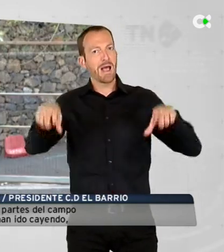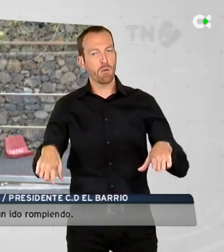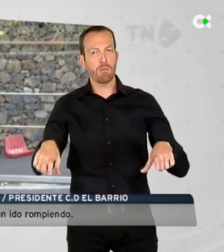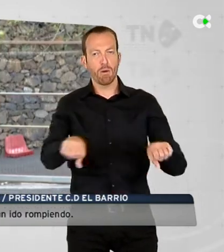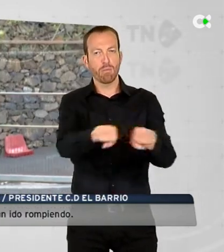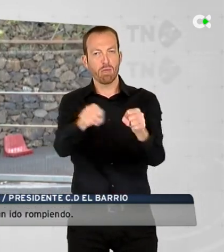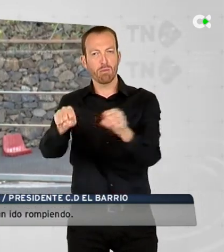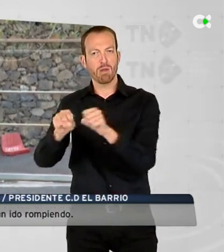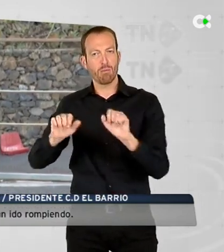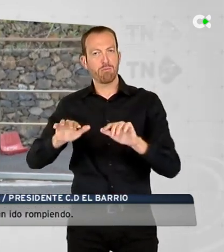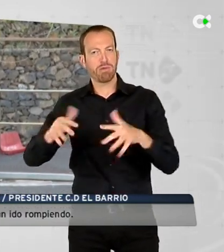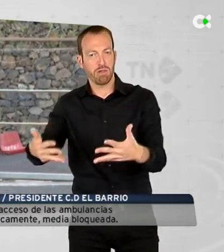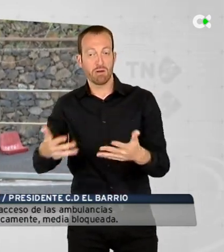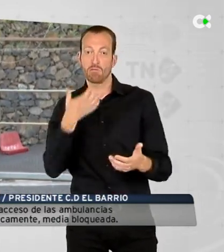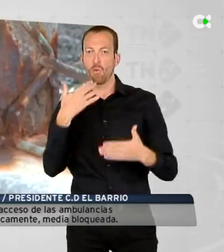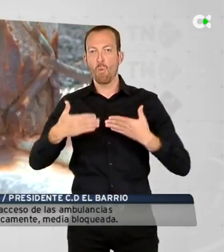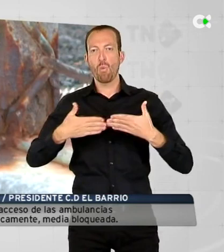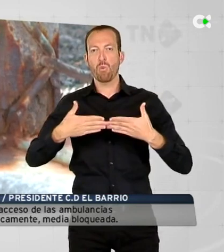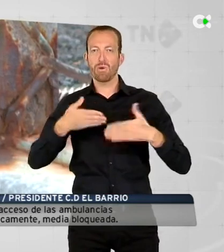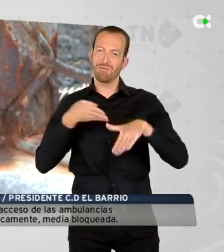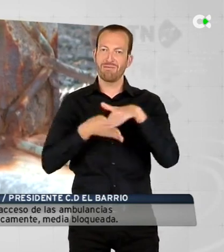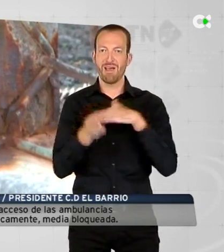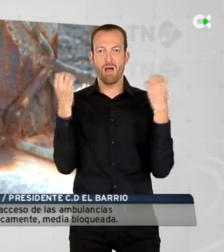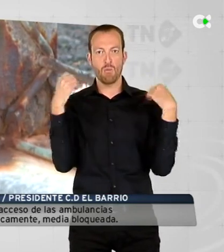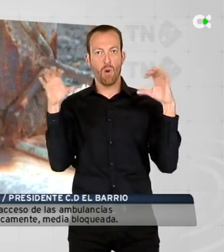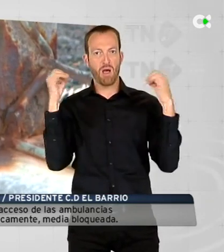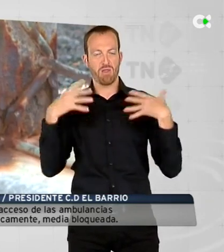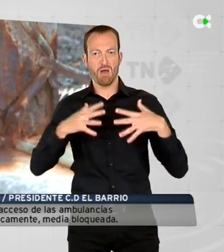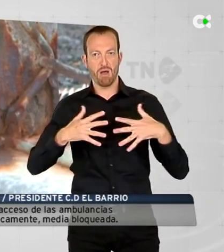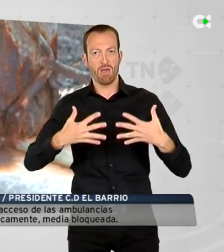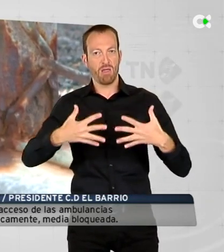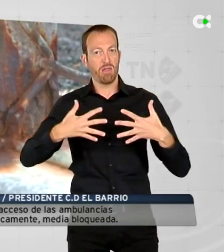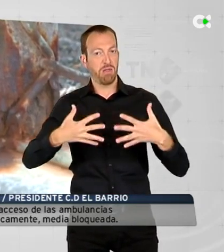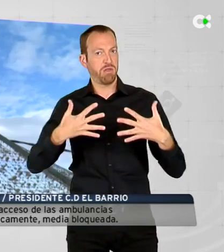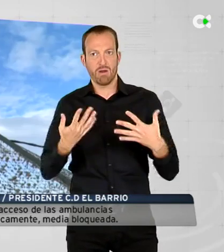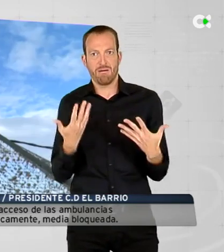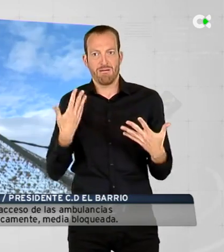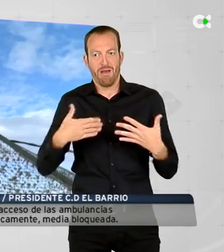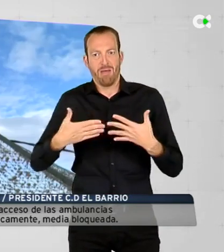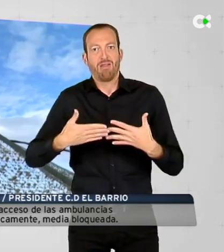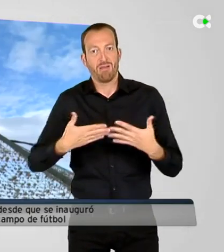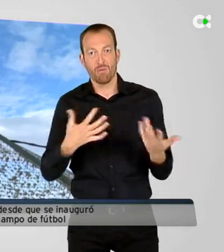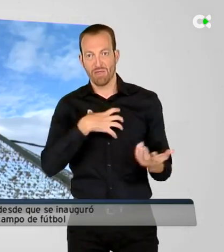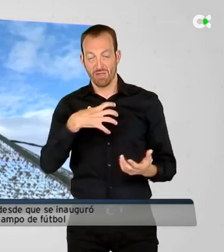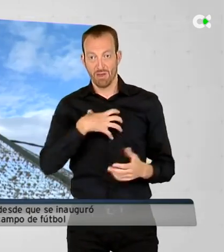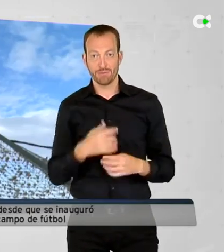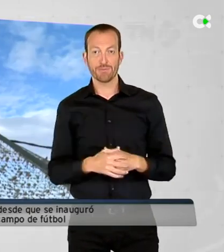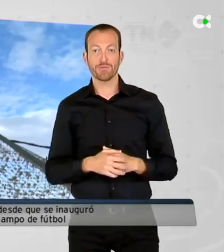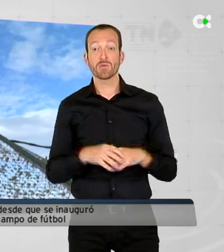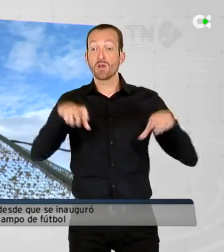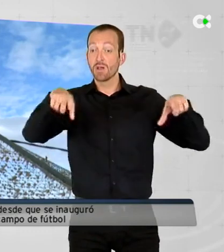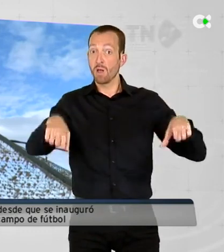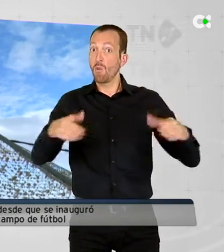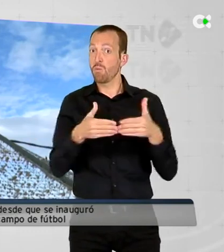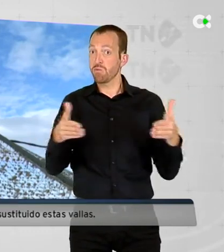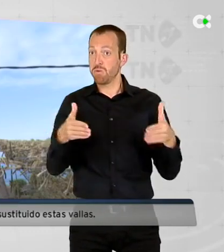cayendo, se han ido rompiendo. La puerta aquí de acceso de las ambulancias, que prácticamente está media bloqueada. Y es que desde que se inauguró este